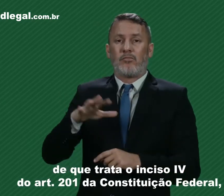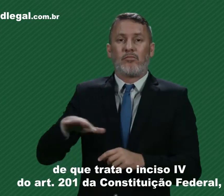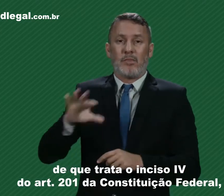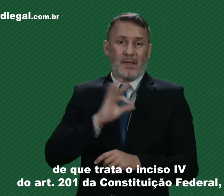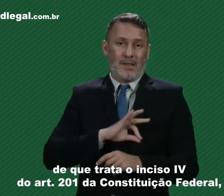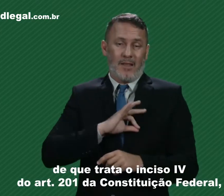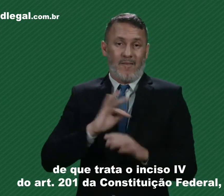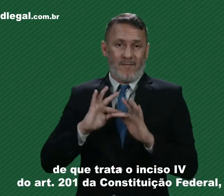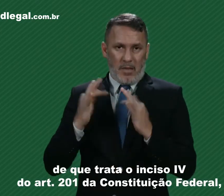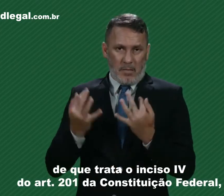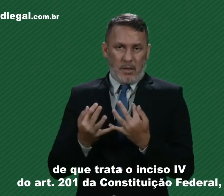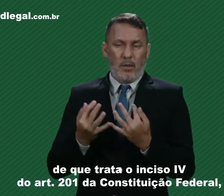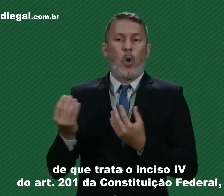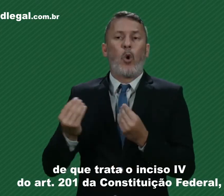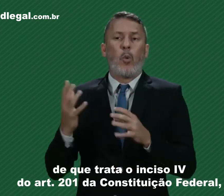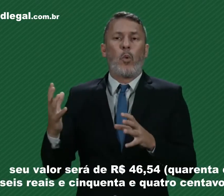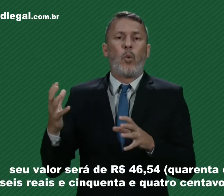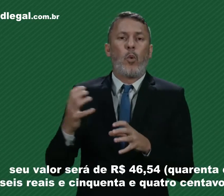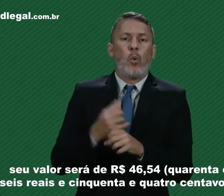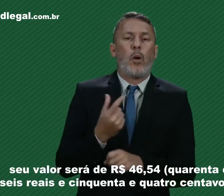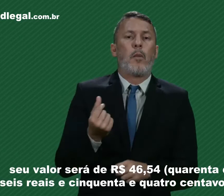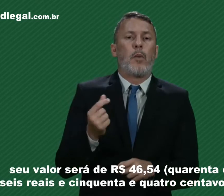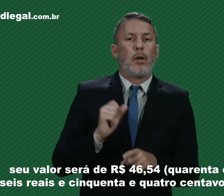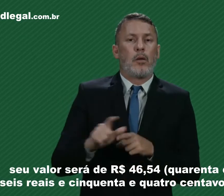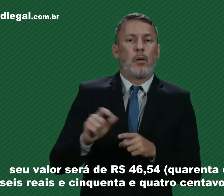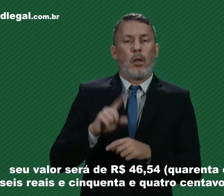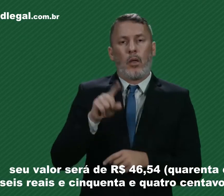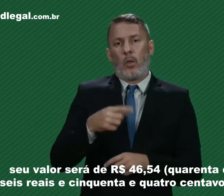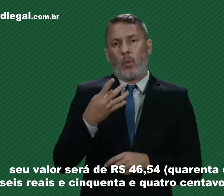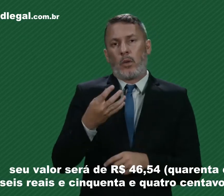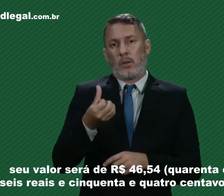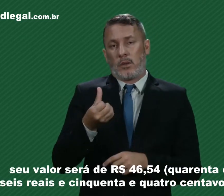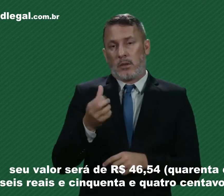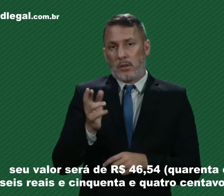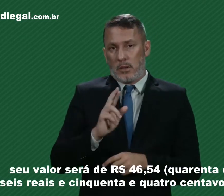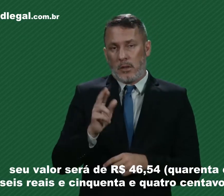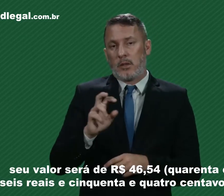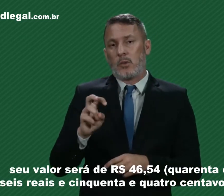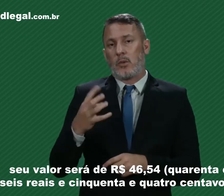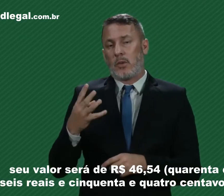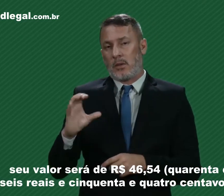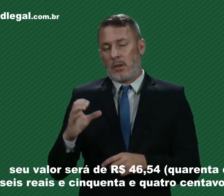artigo 201 da Constituição Federal, seu valor será de R$